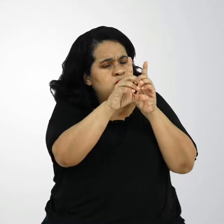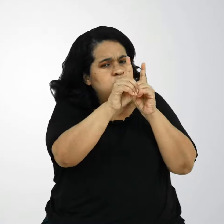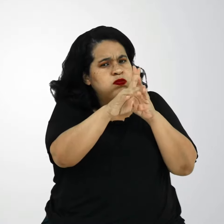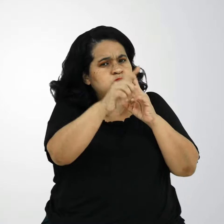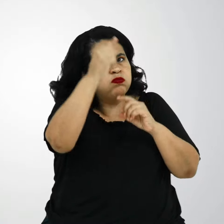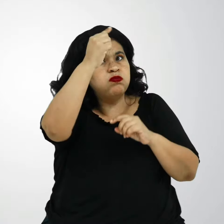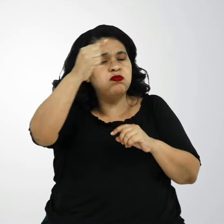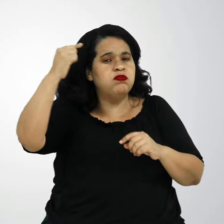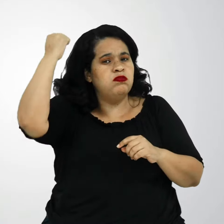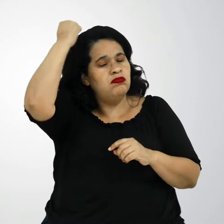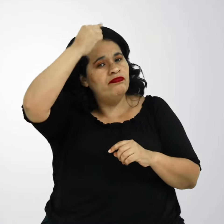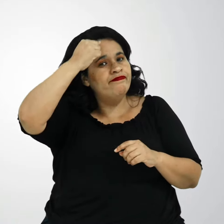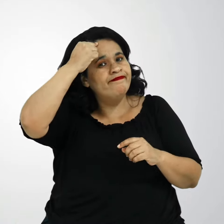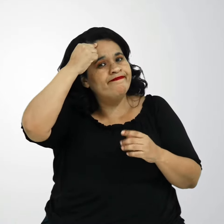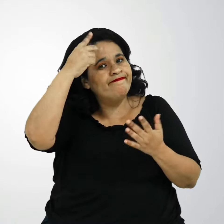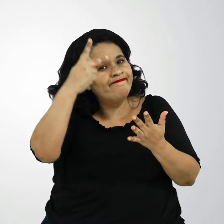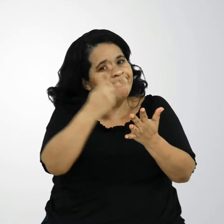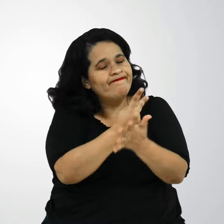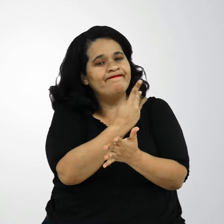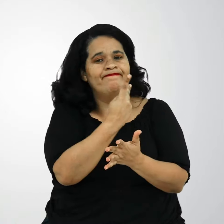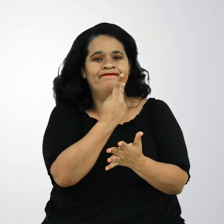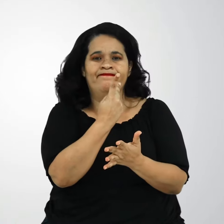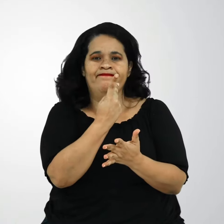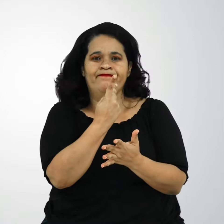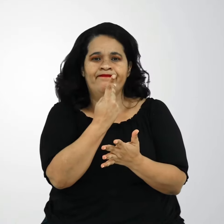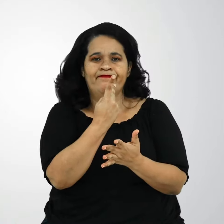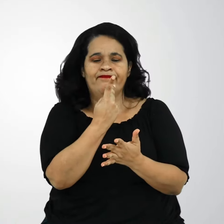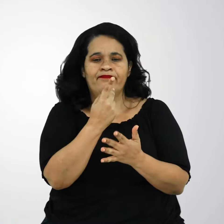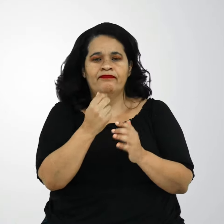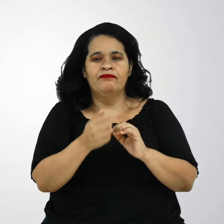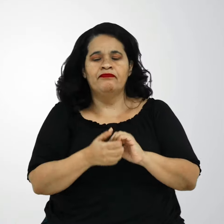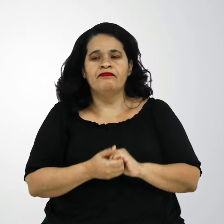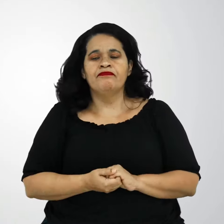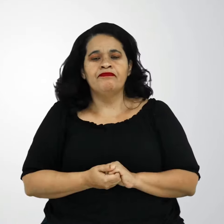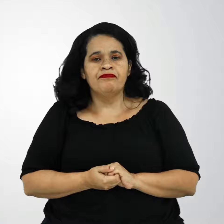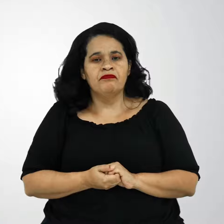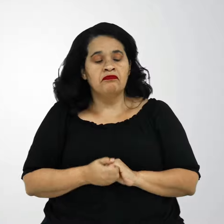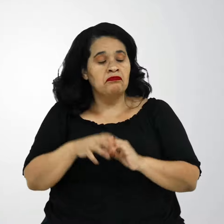ela desmorona. É isso aí. Tem que dar exato a data. Até